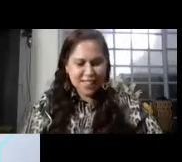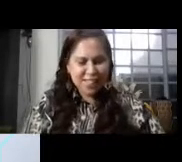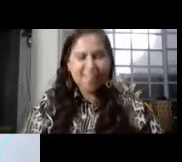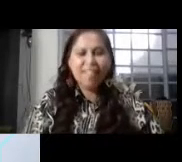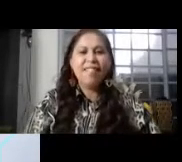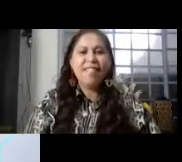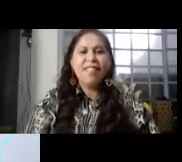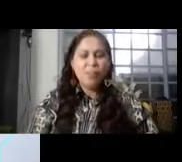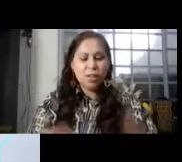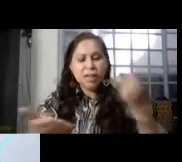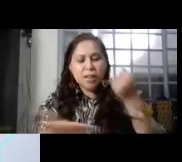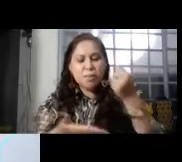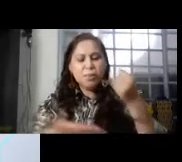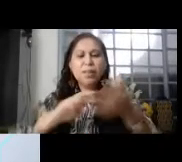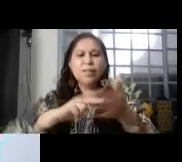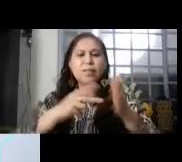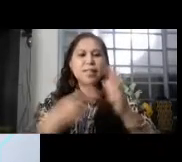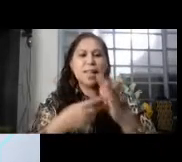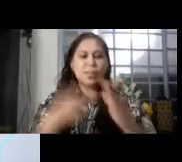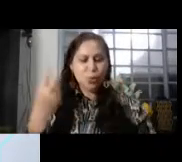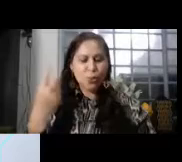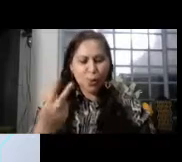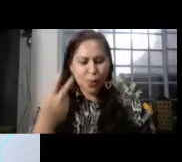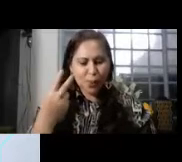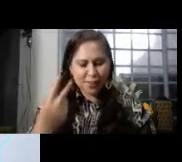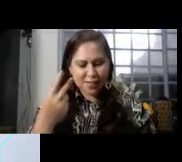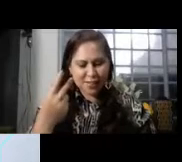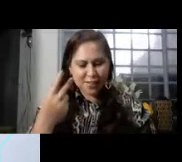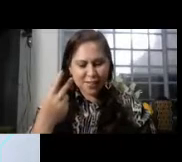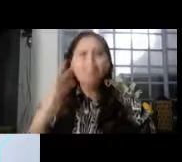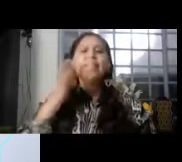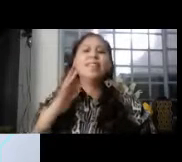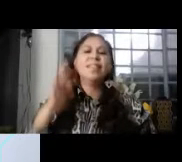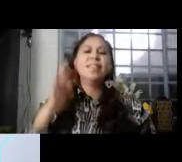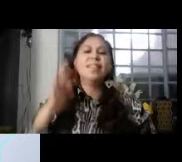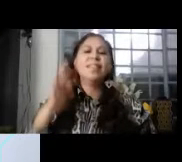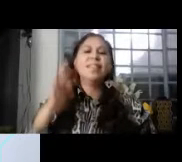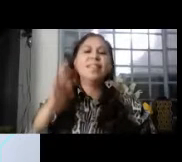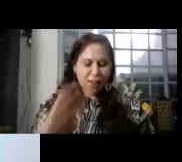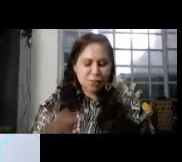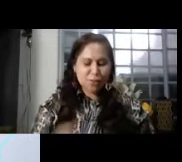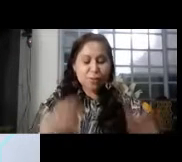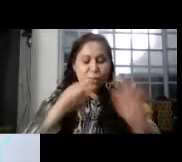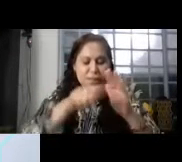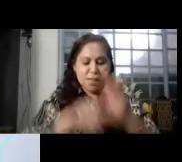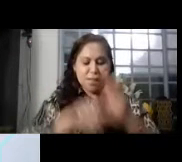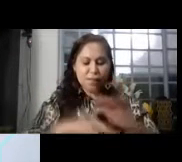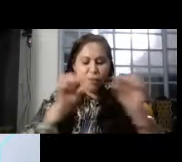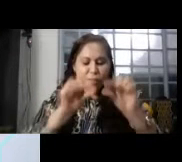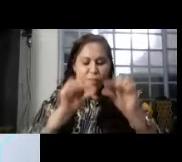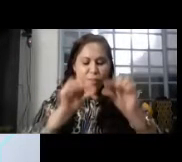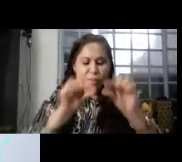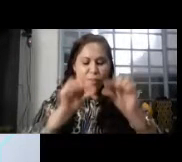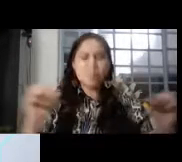Gente, nós já estamos no nível sintático 2. Que legal! Nós vamos observar